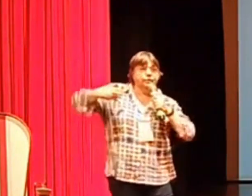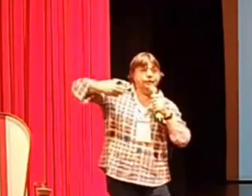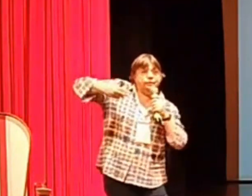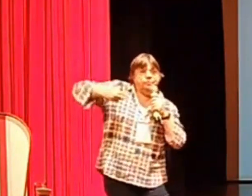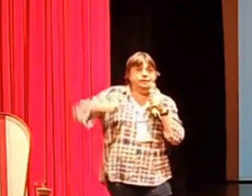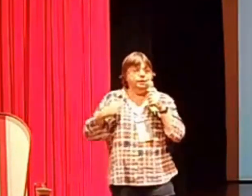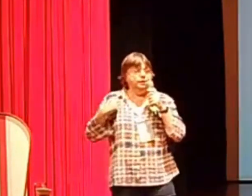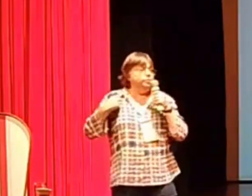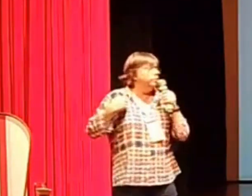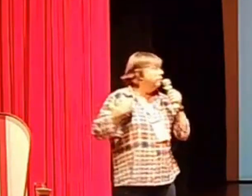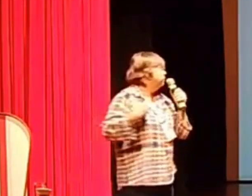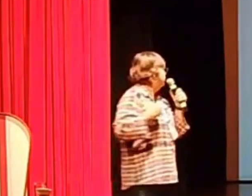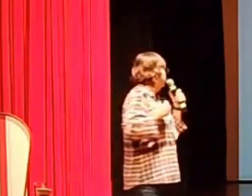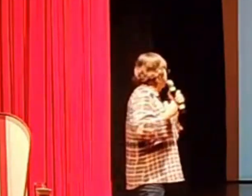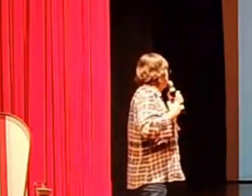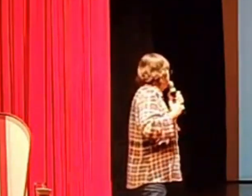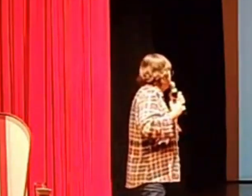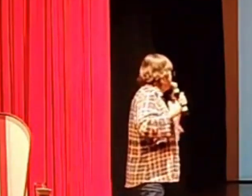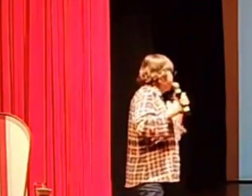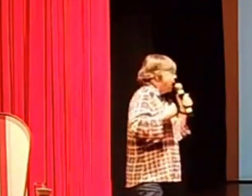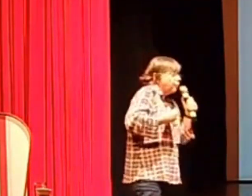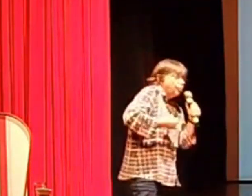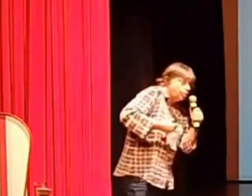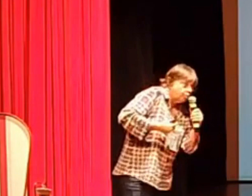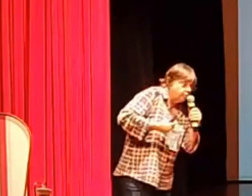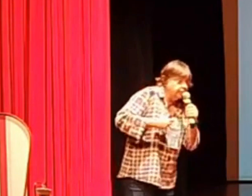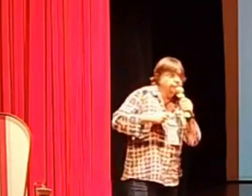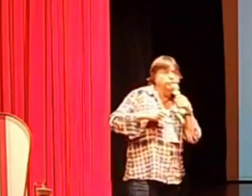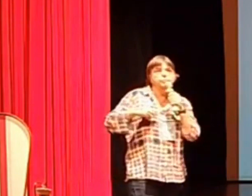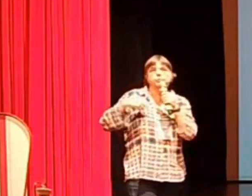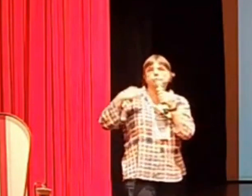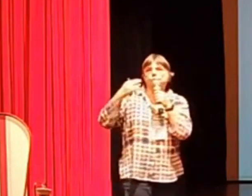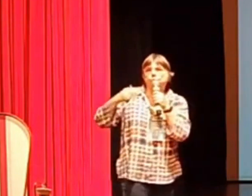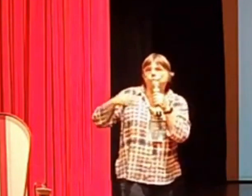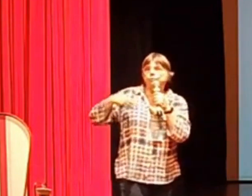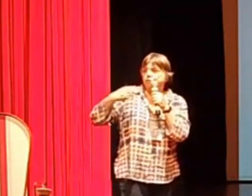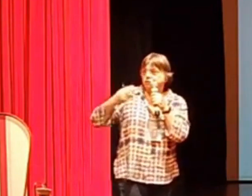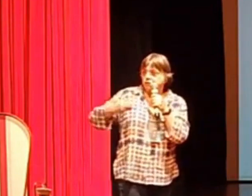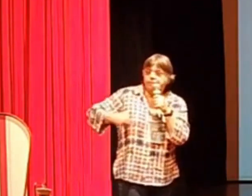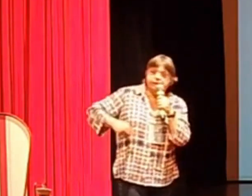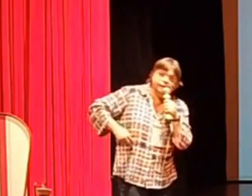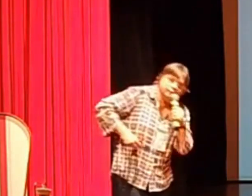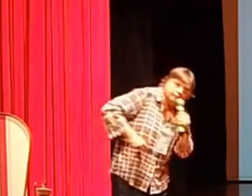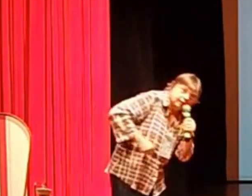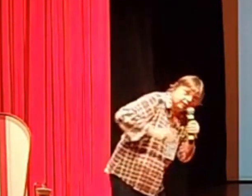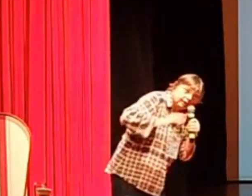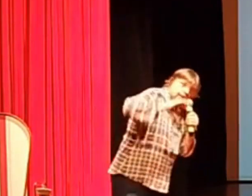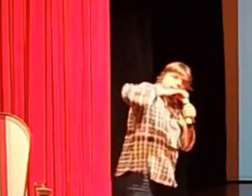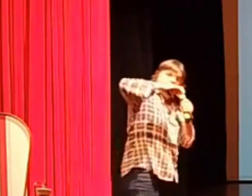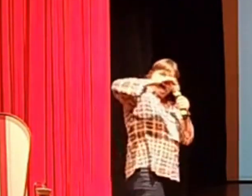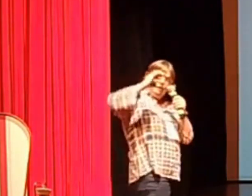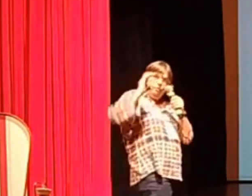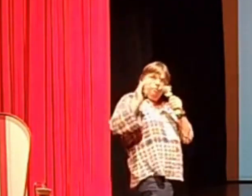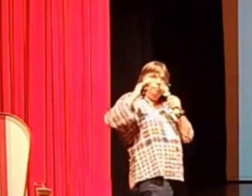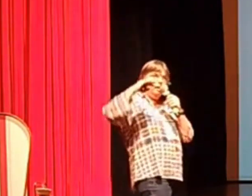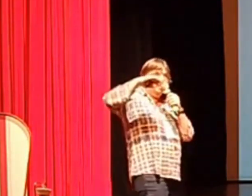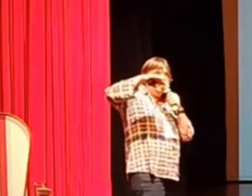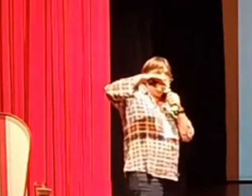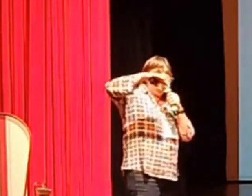viu, essa assimetria do ombro, né? A corcunda, a gente botou corcunda, ogiva, né, quer dizer,